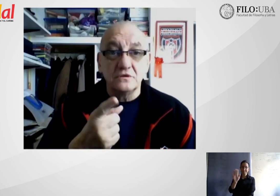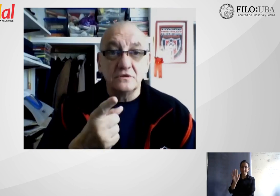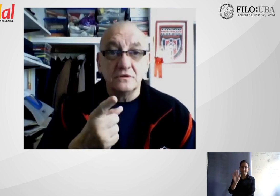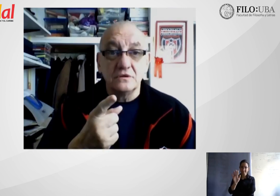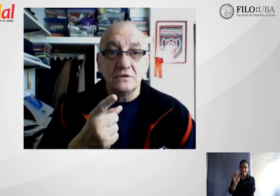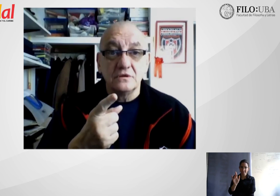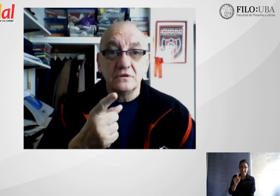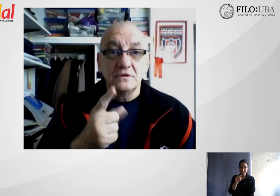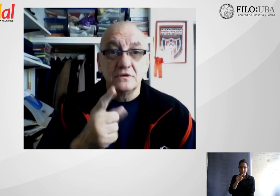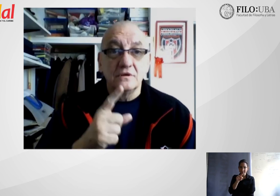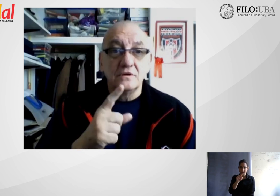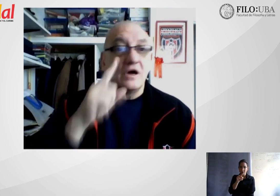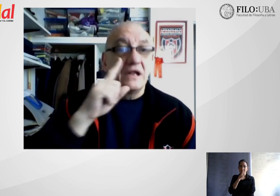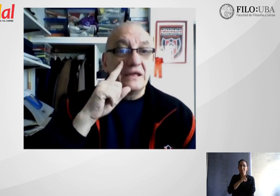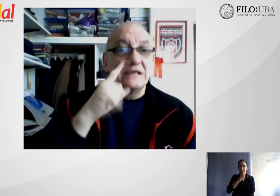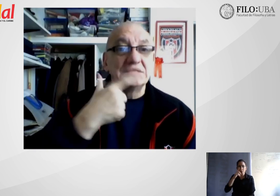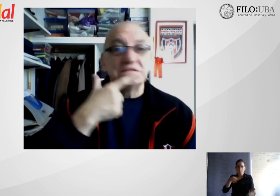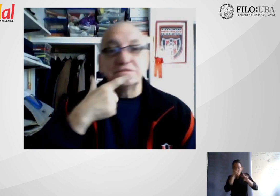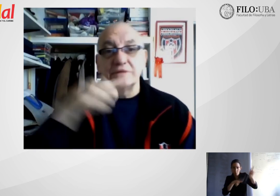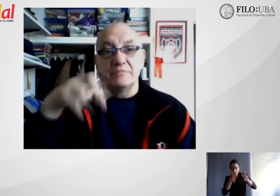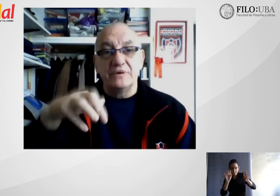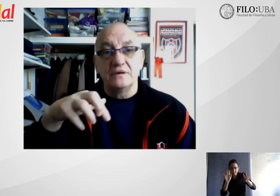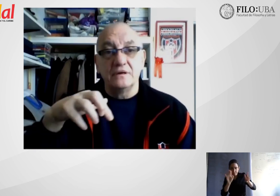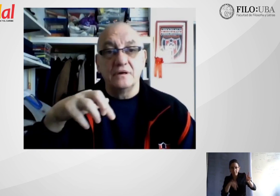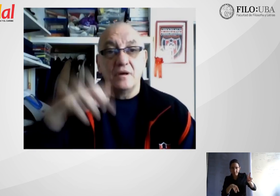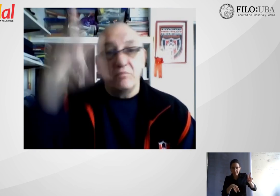No, Janina, pero lo vamos a buscar.